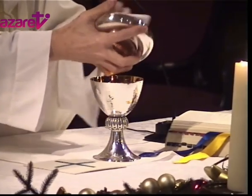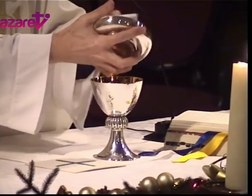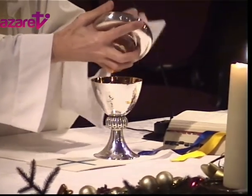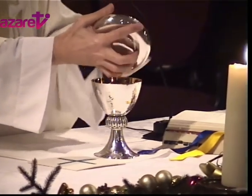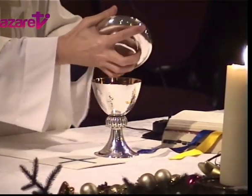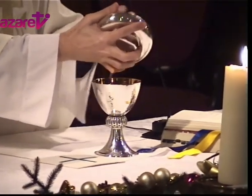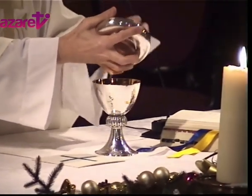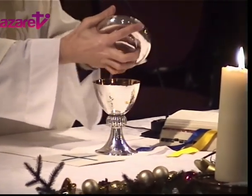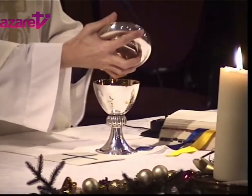Jesús,